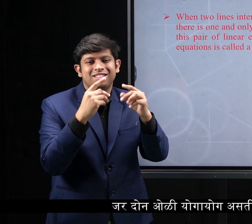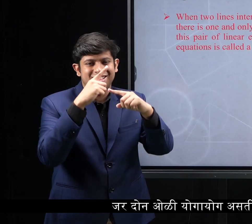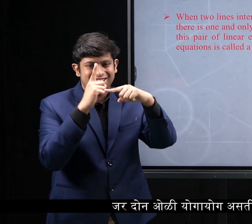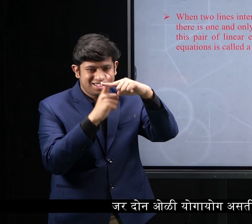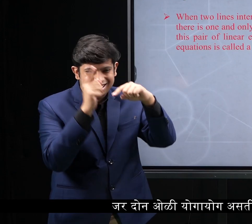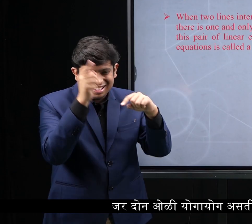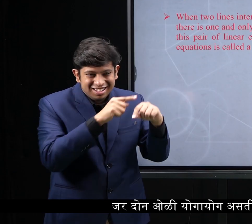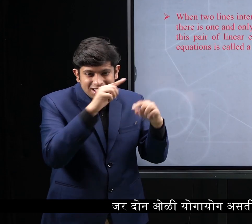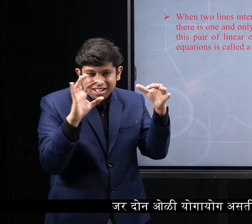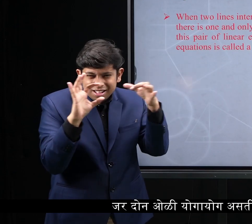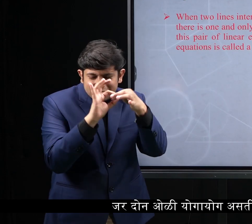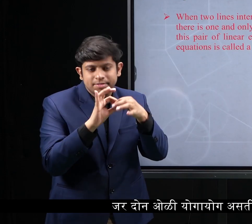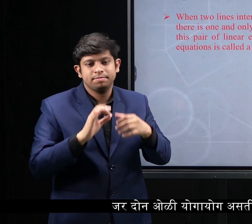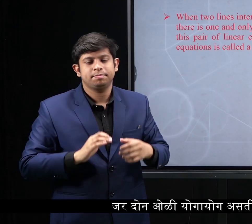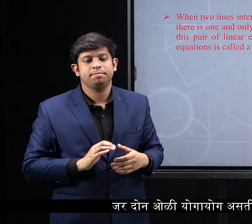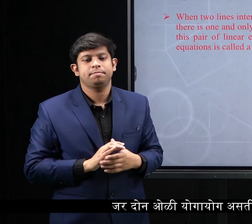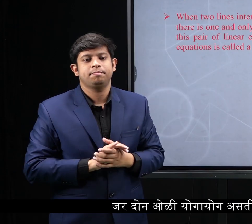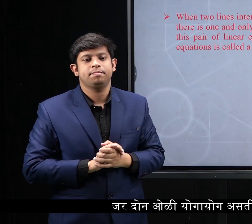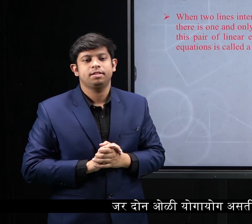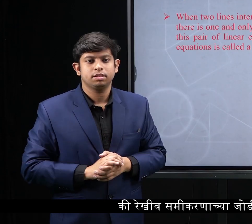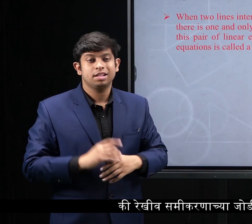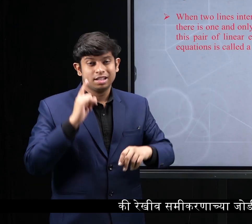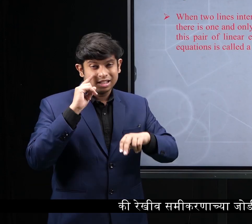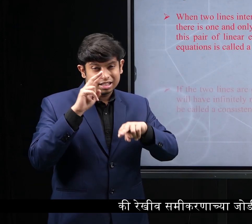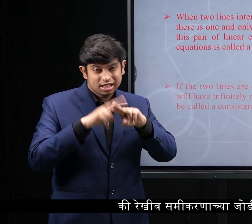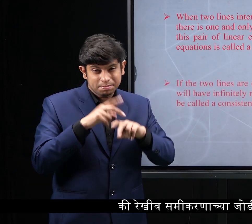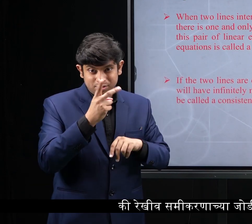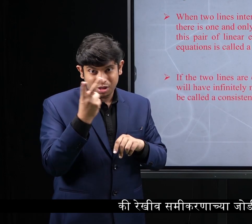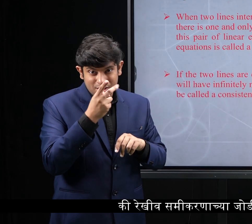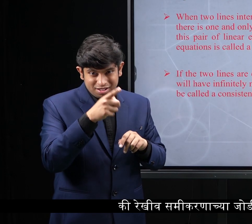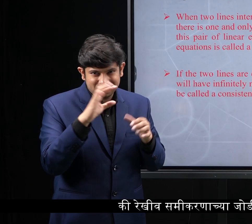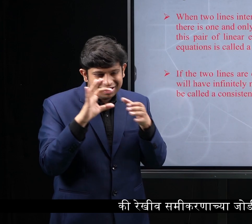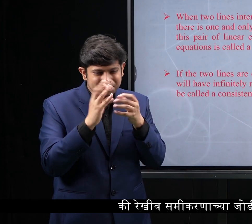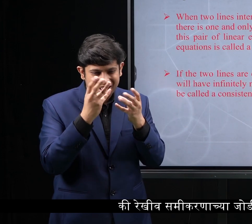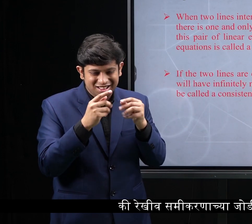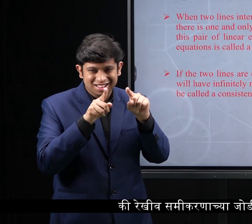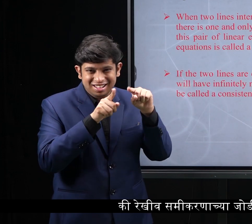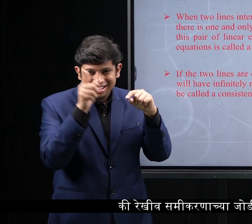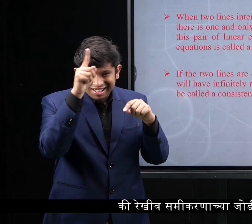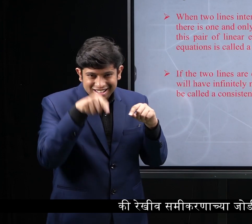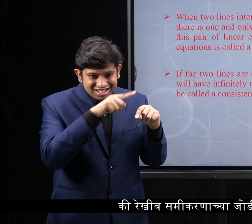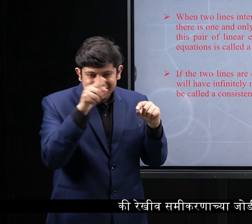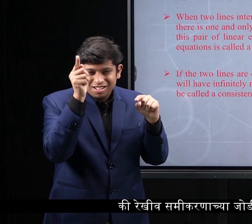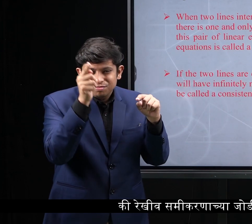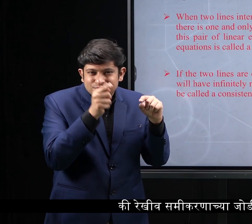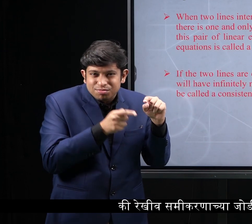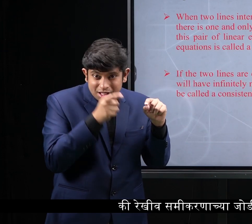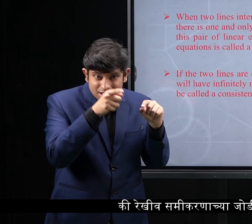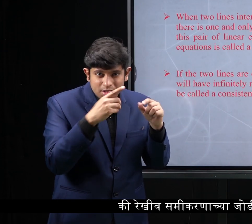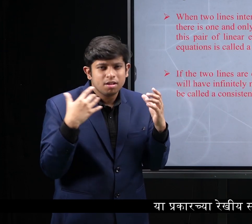योगायोग असतील तर आपण असे म्हणू शकतो की रेखीय समीकरणांच्या जोडीला अमर्याद उपाय असतील. या